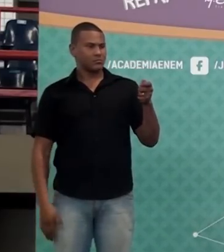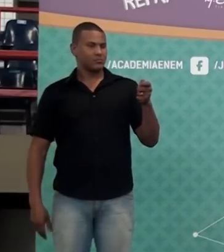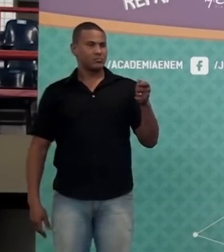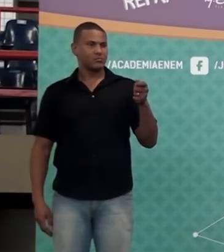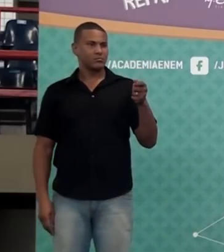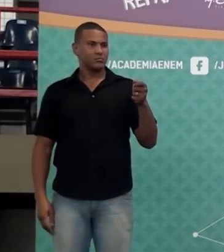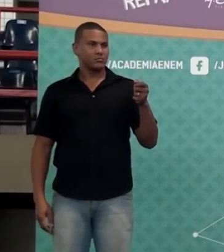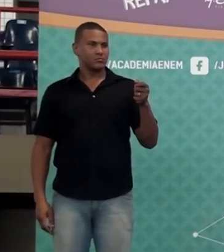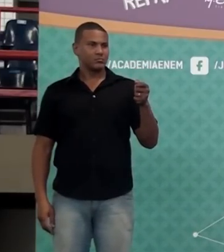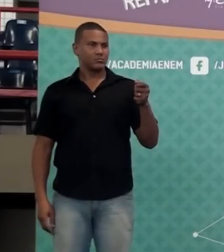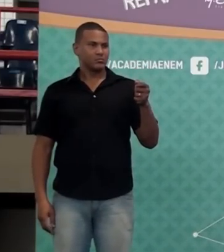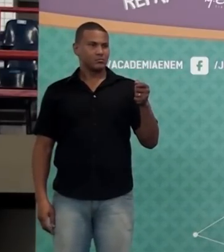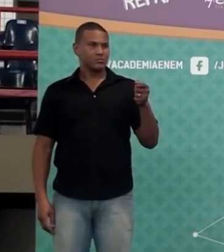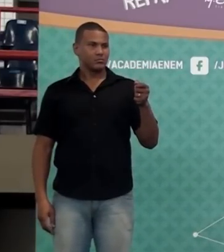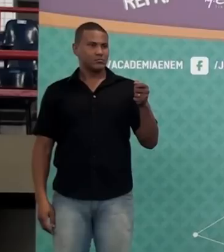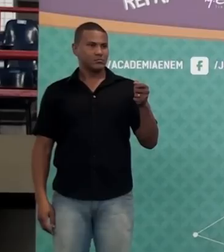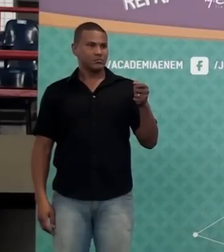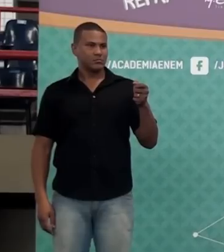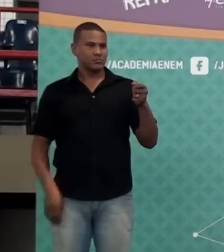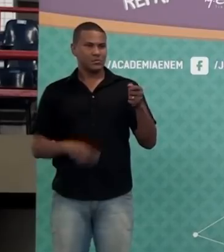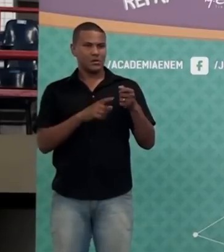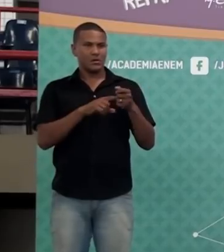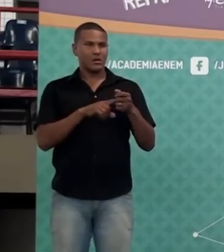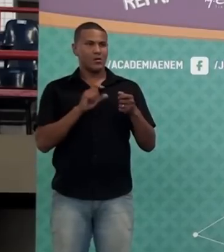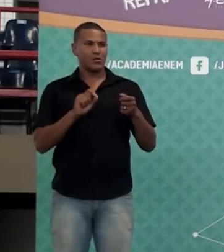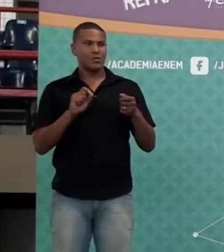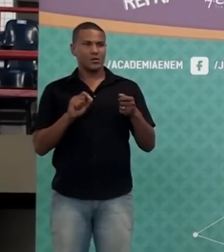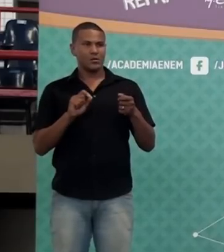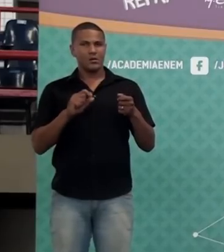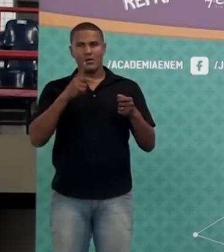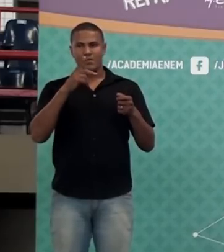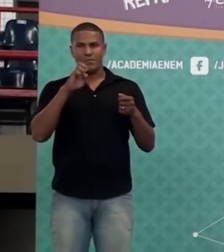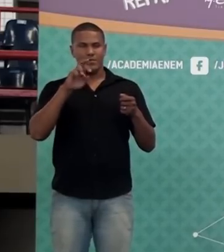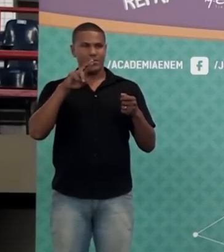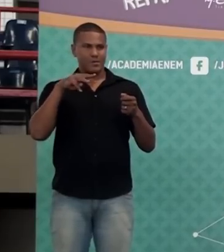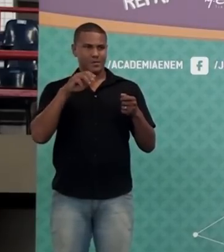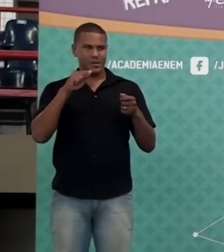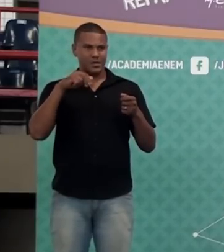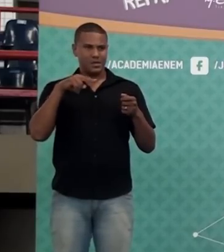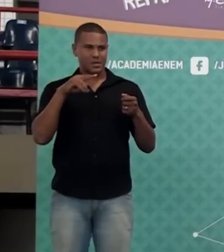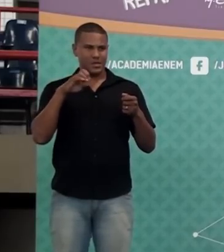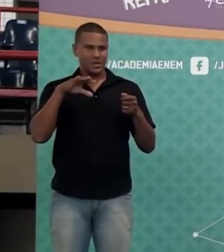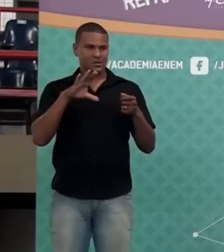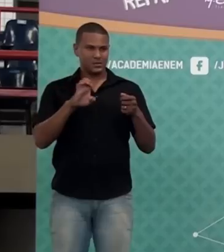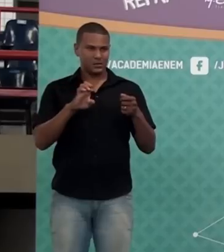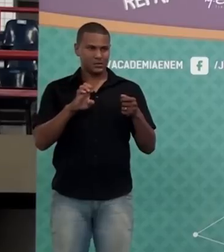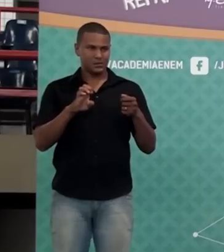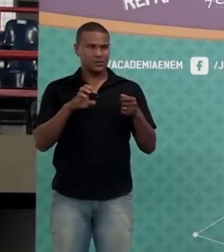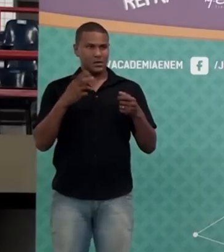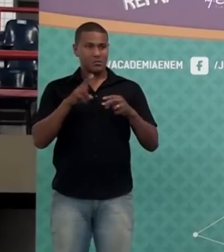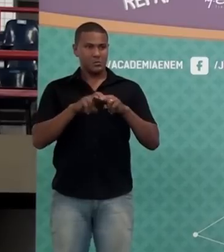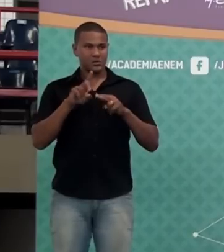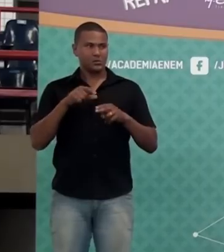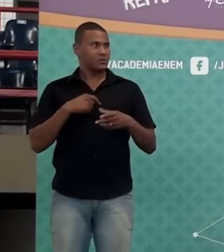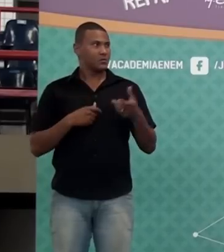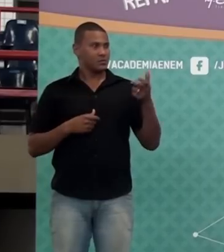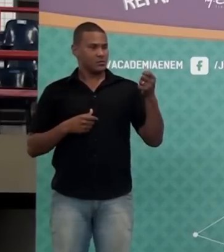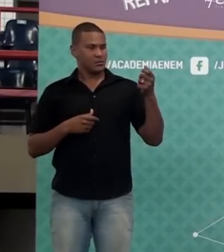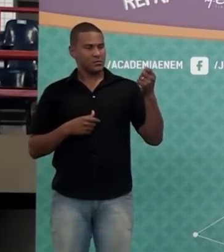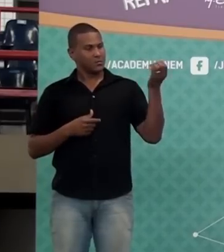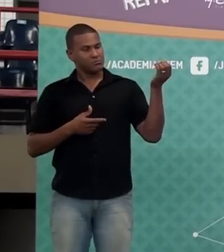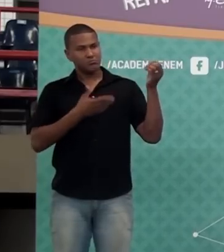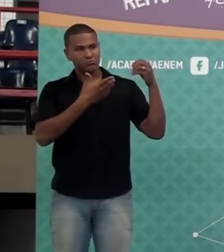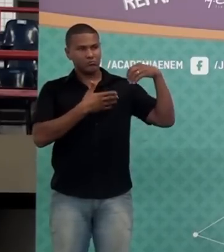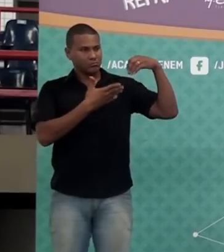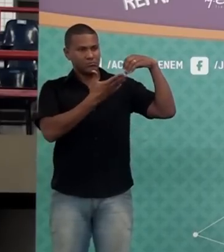Faça a troca, permanece ou permanecer? Permanece. De novo, o controle está na